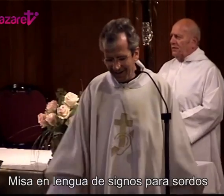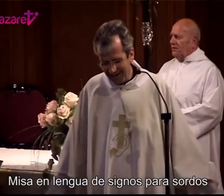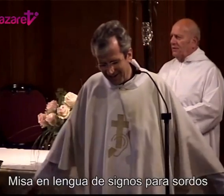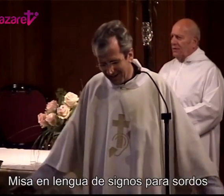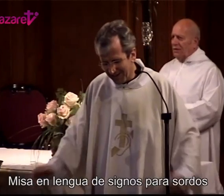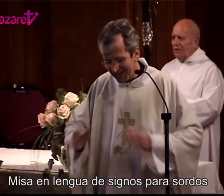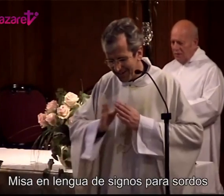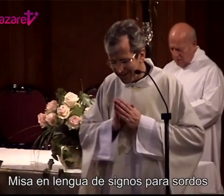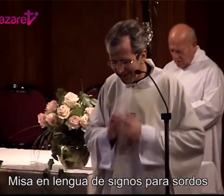Padre.